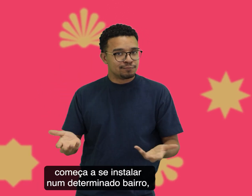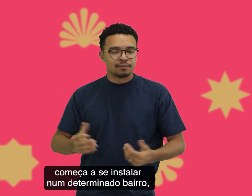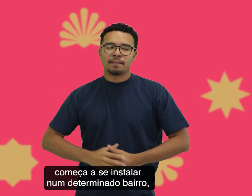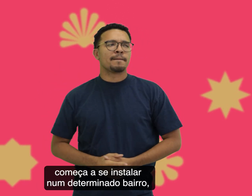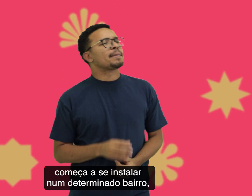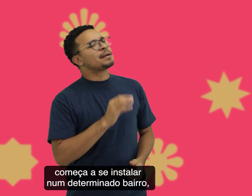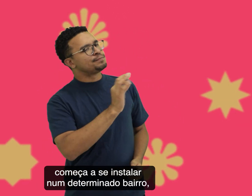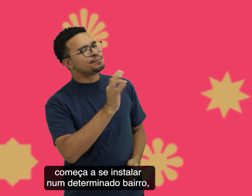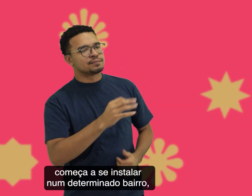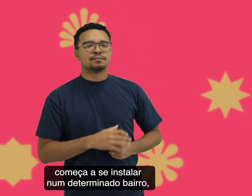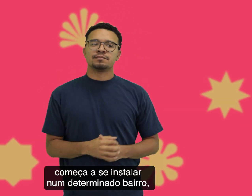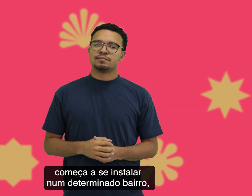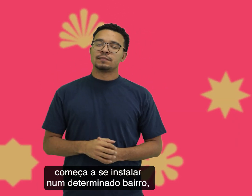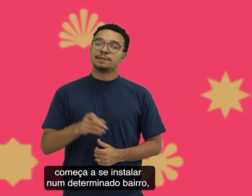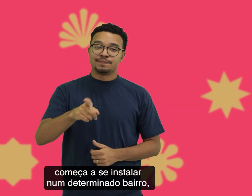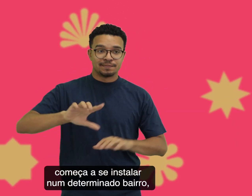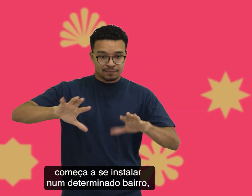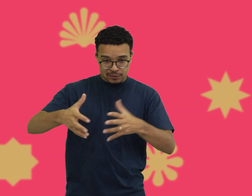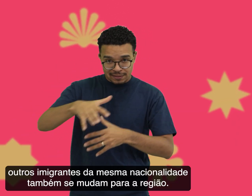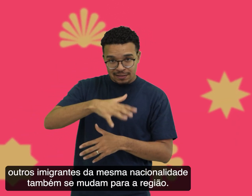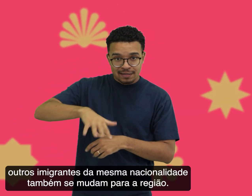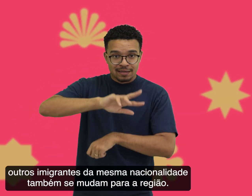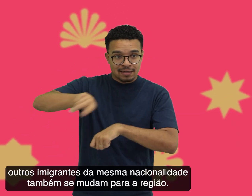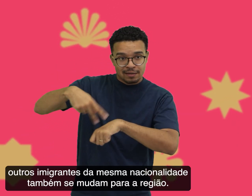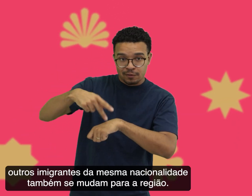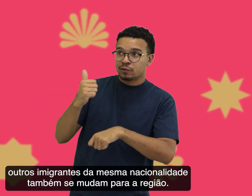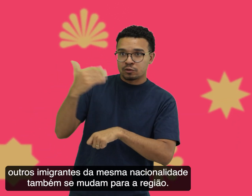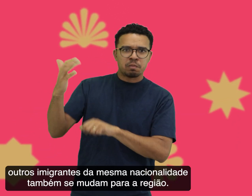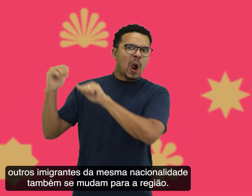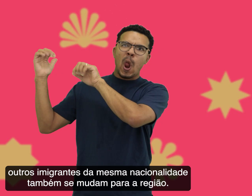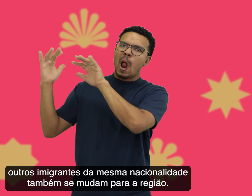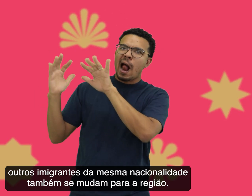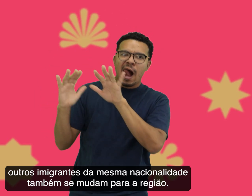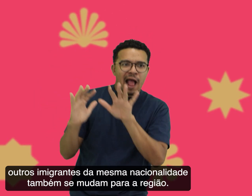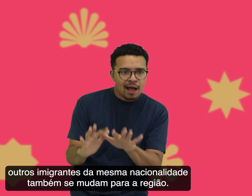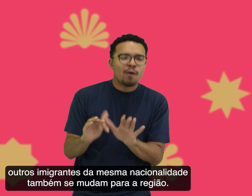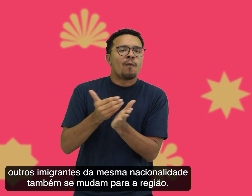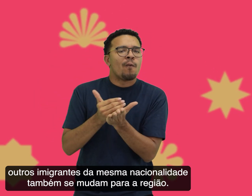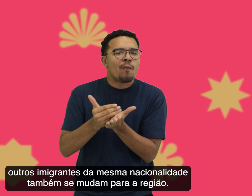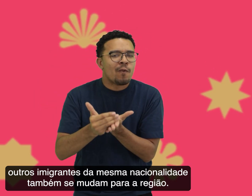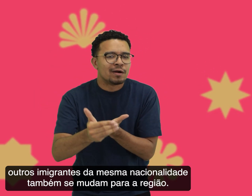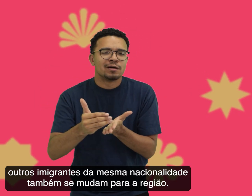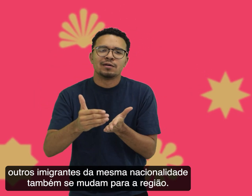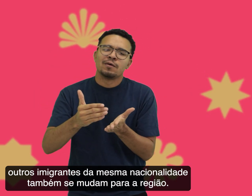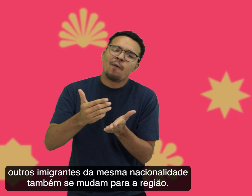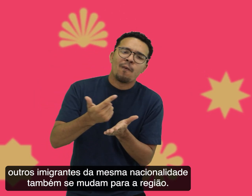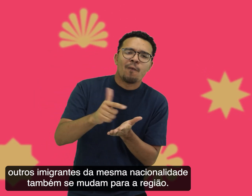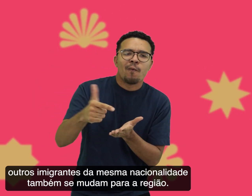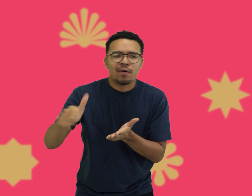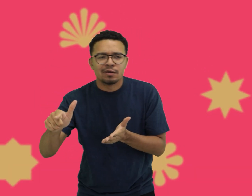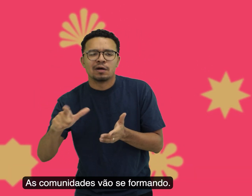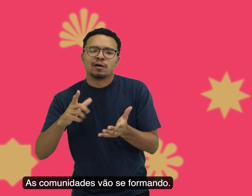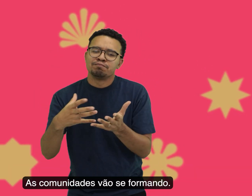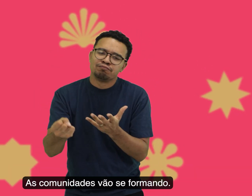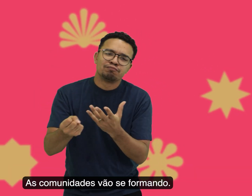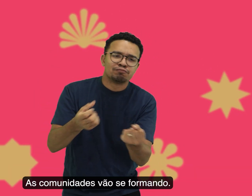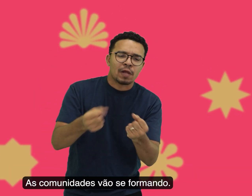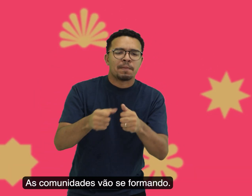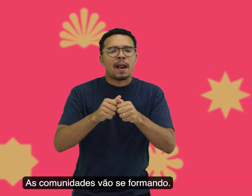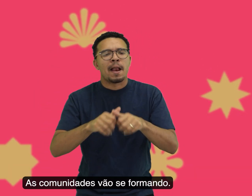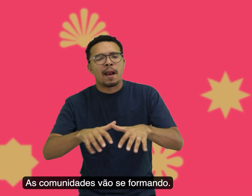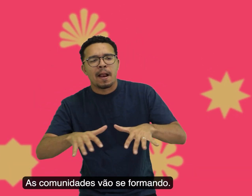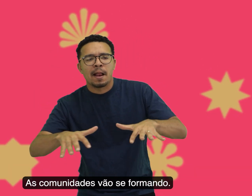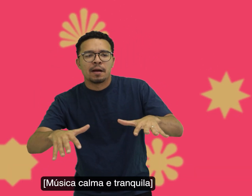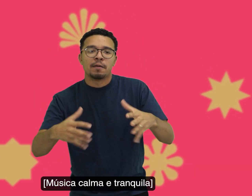grupo de estrangeiros começa a se instalar num determinado bairro, outros imigrantes da mesma nacionalidade também se mudam para a região.